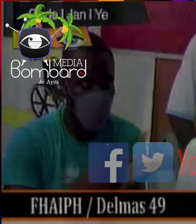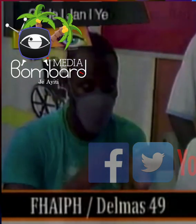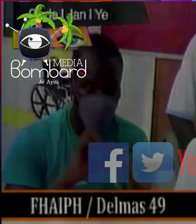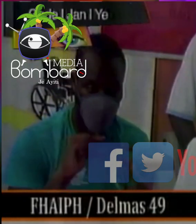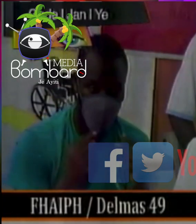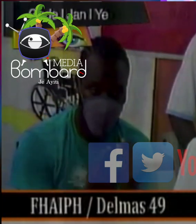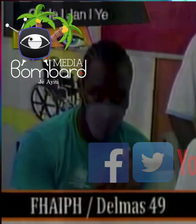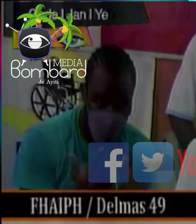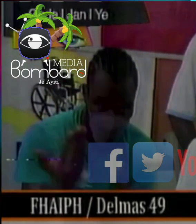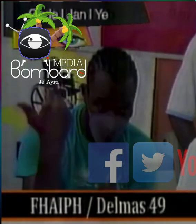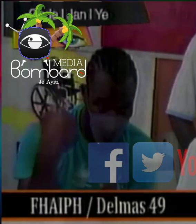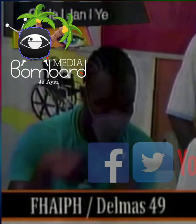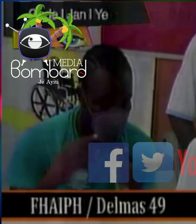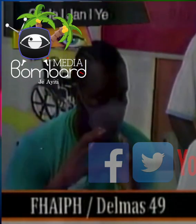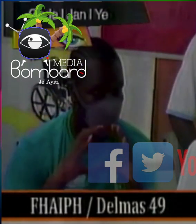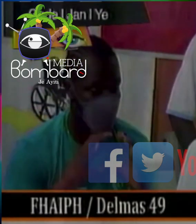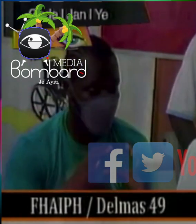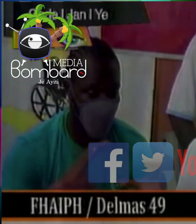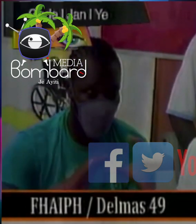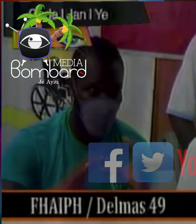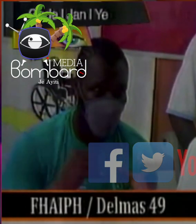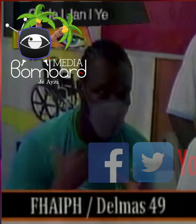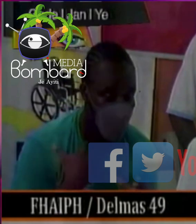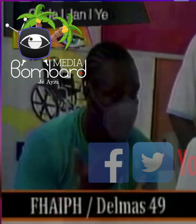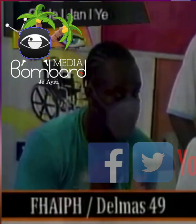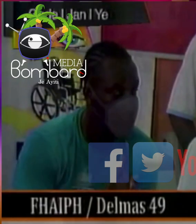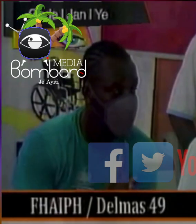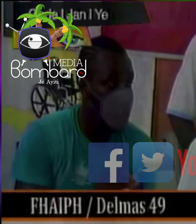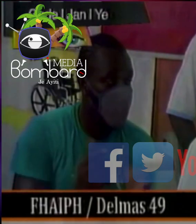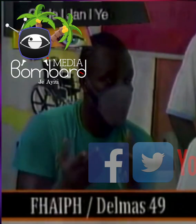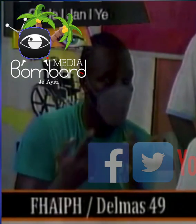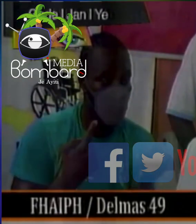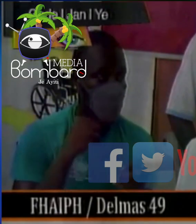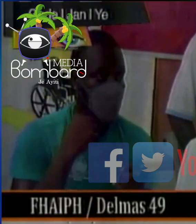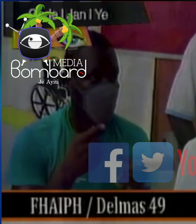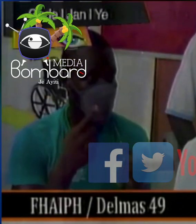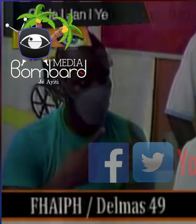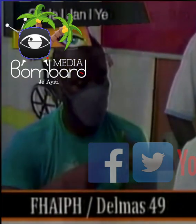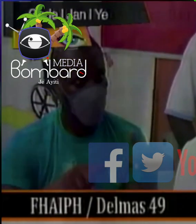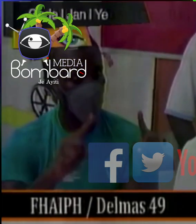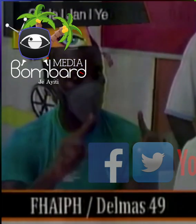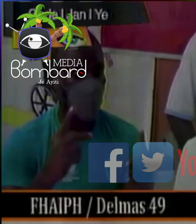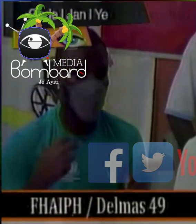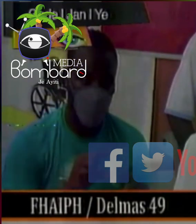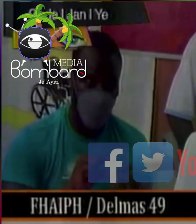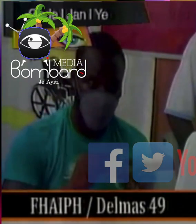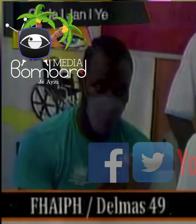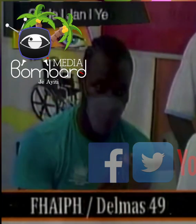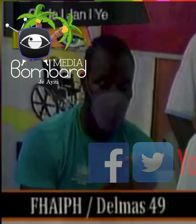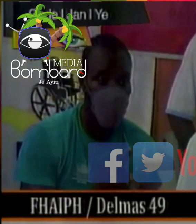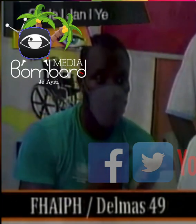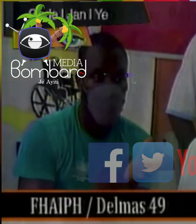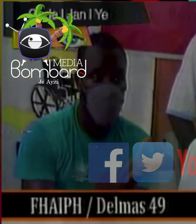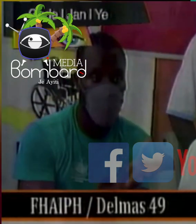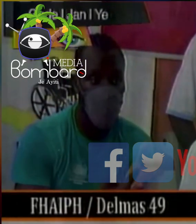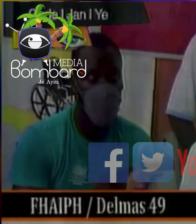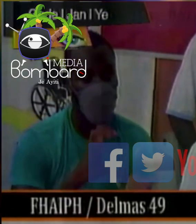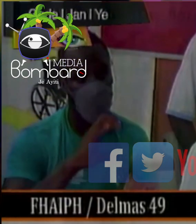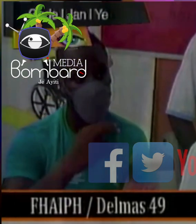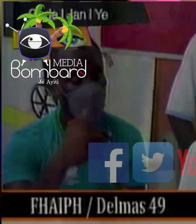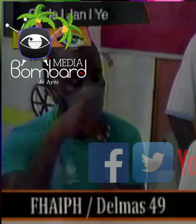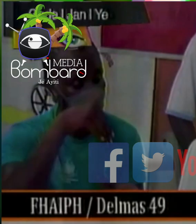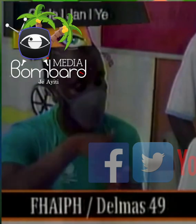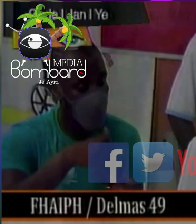incendié espace là de façon criminelle. Ils sont actes odieux, répugnants, qui, par contre, qui j'aime pour nous qualifier